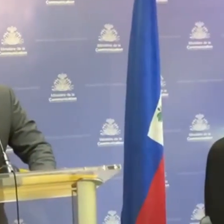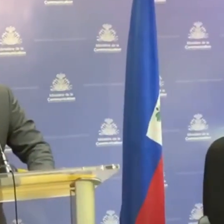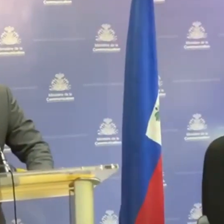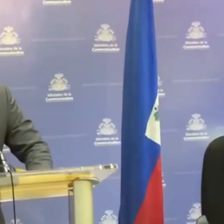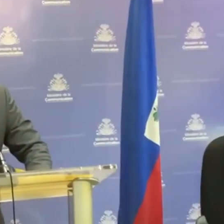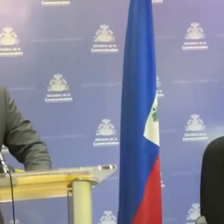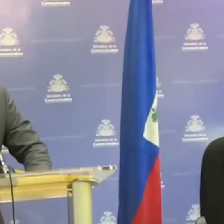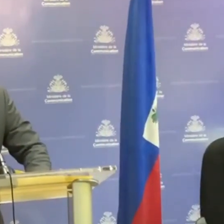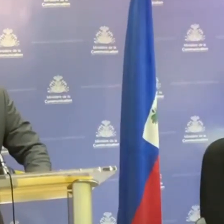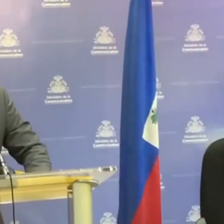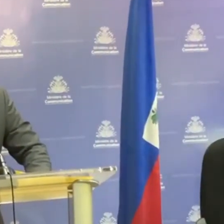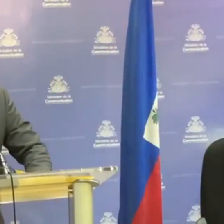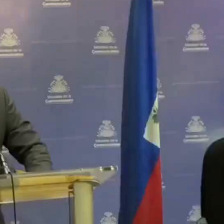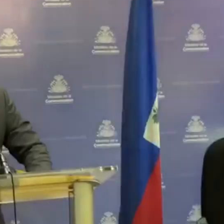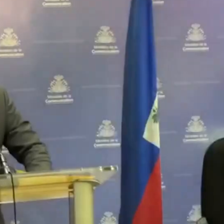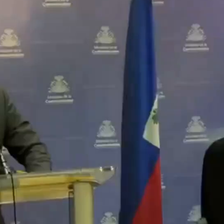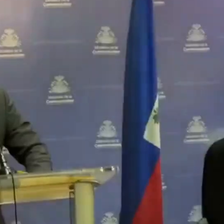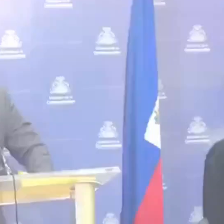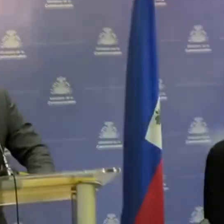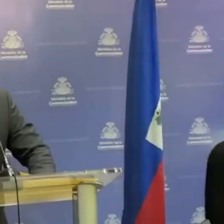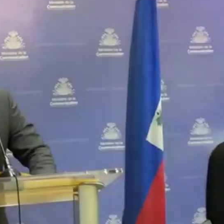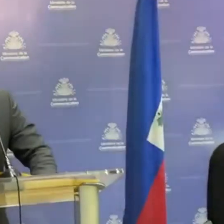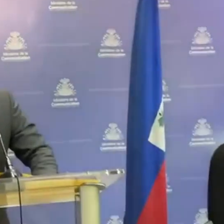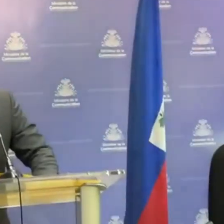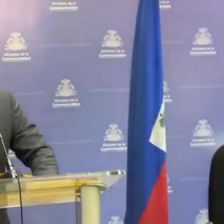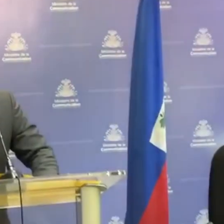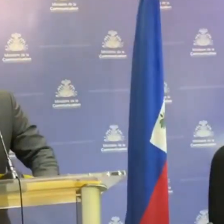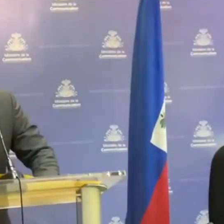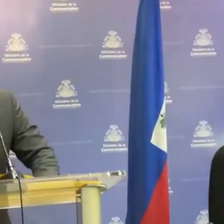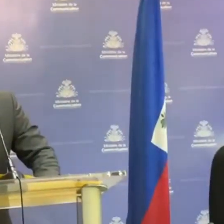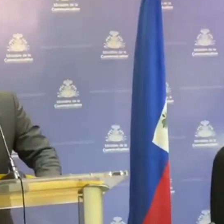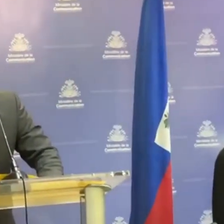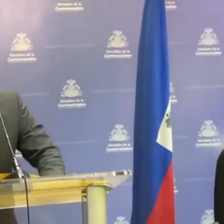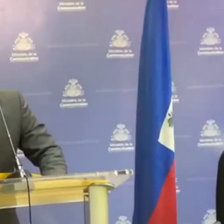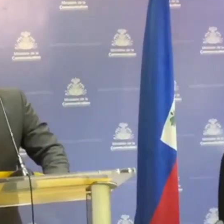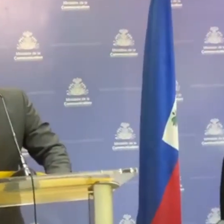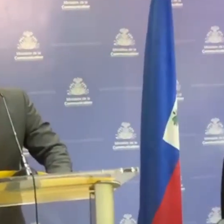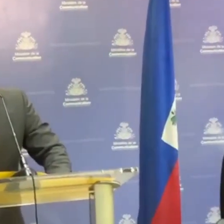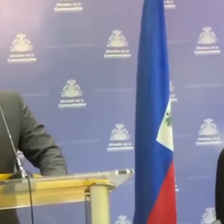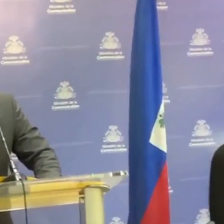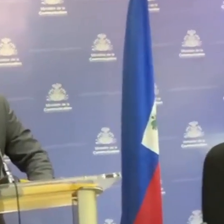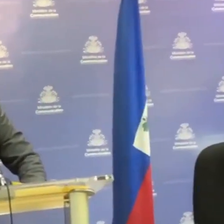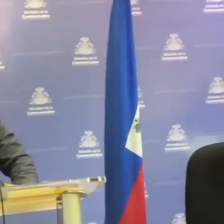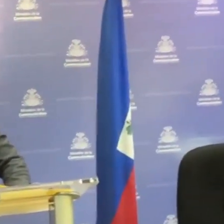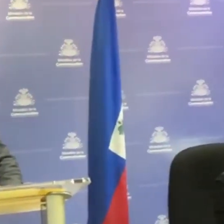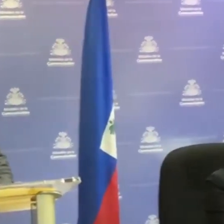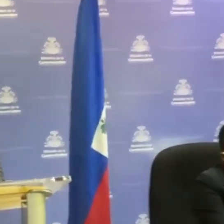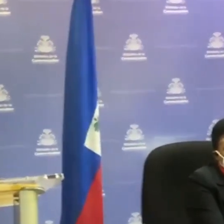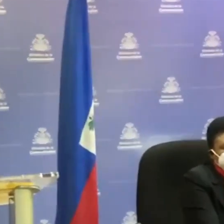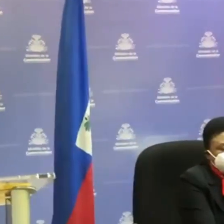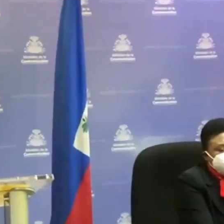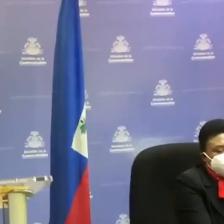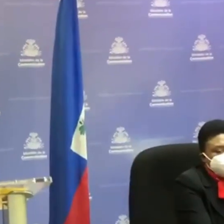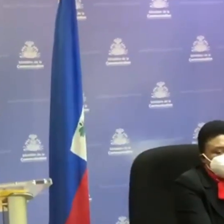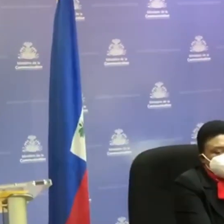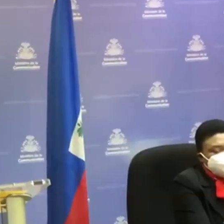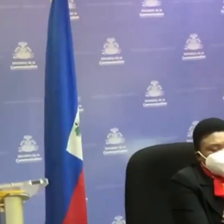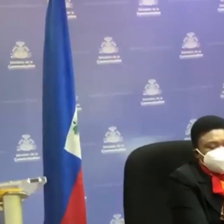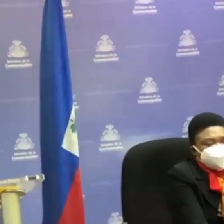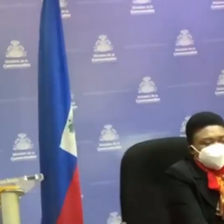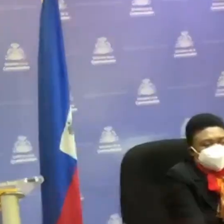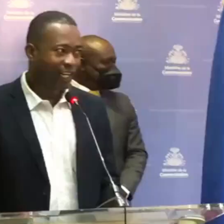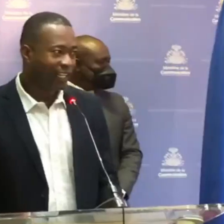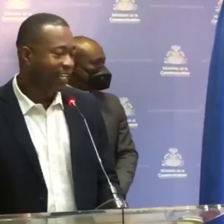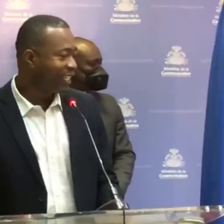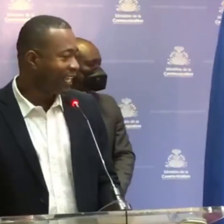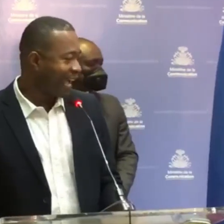débat qui a fait ce texte là. Nous encourager tout secteur continuer prononcer, continuer faire proposition parce que son exercice